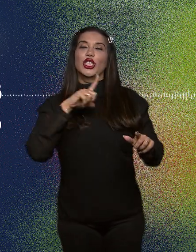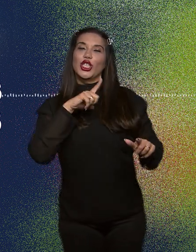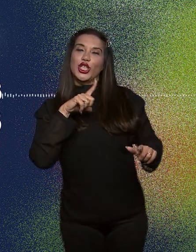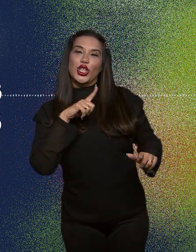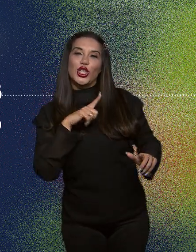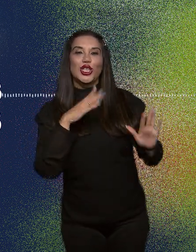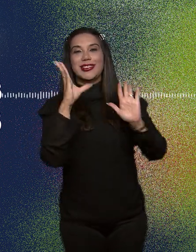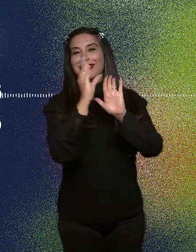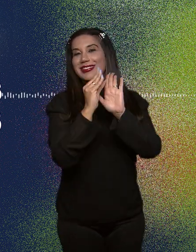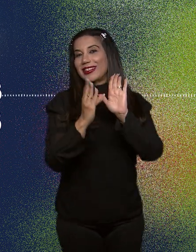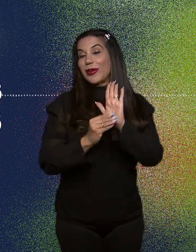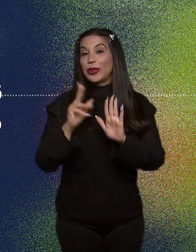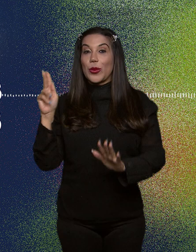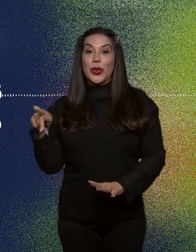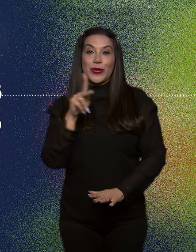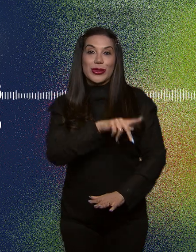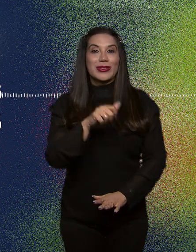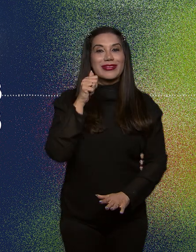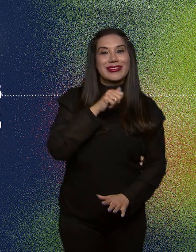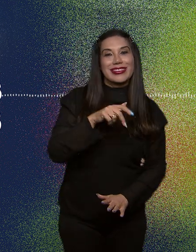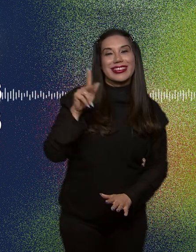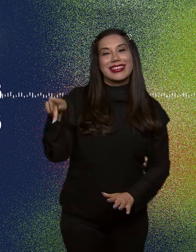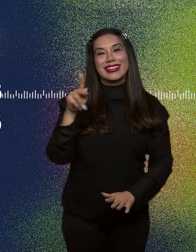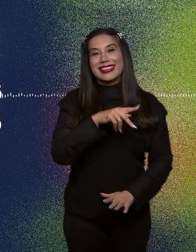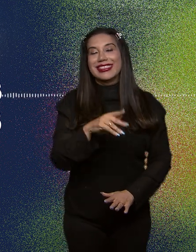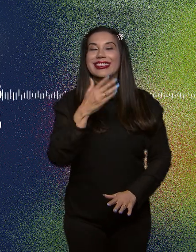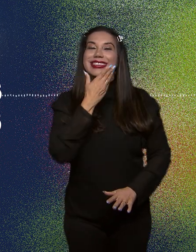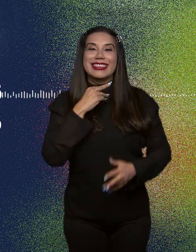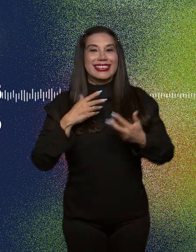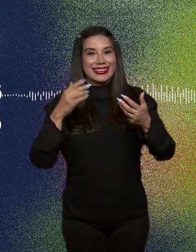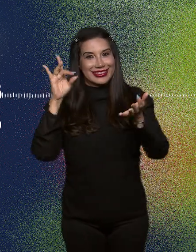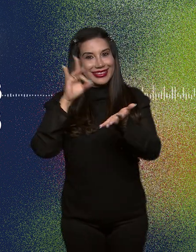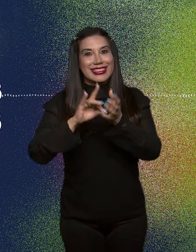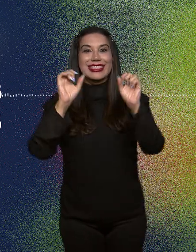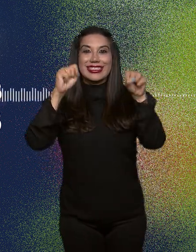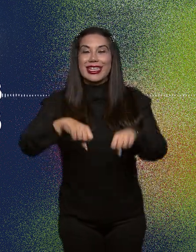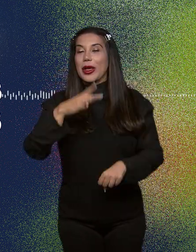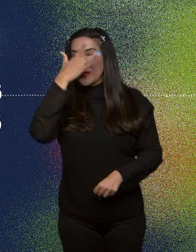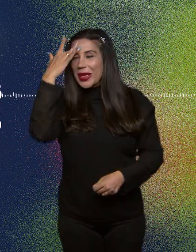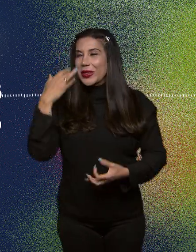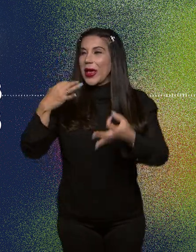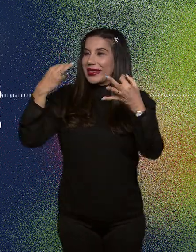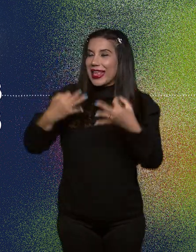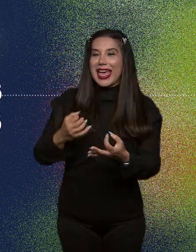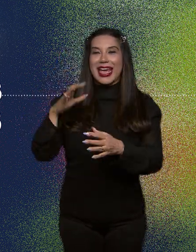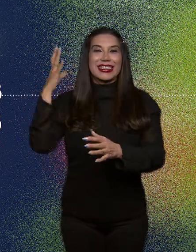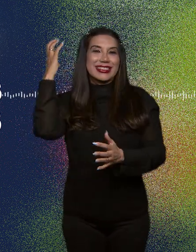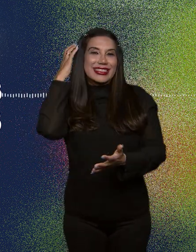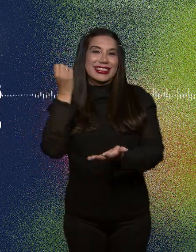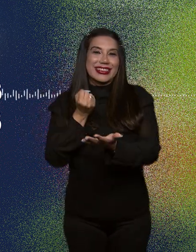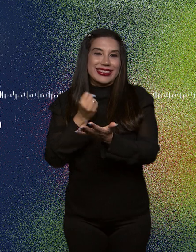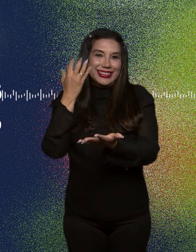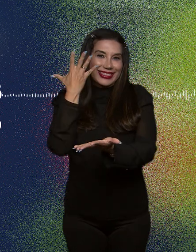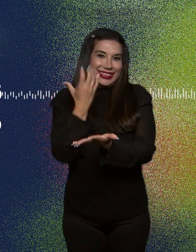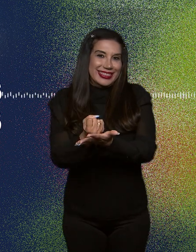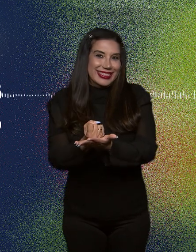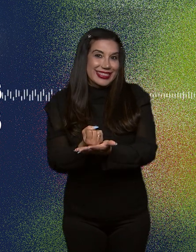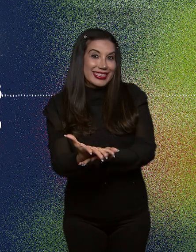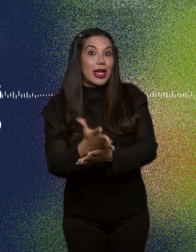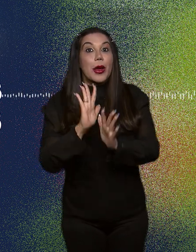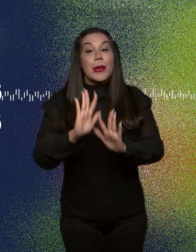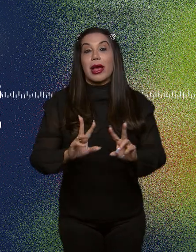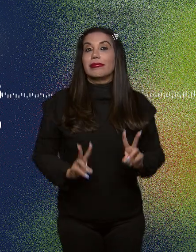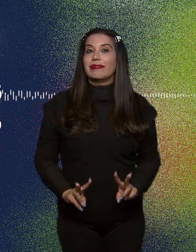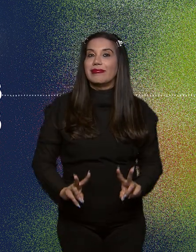muito conteúdo para professoras e professores. Realmente estamos com a pessoa certa para esse podcast. Mas para falar de